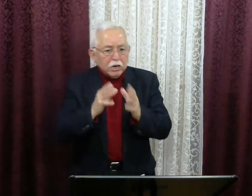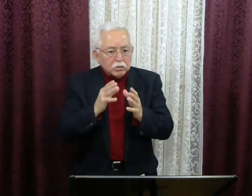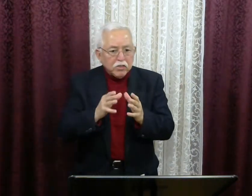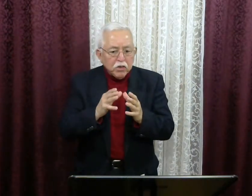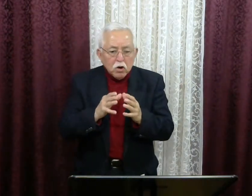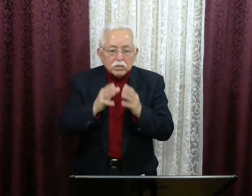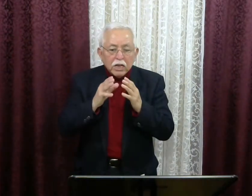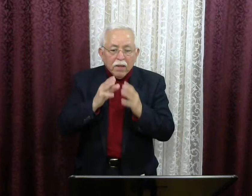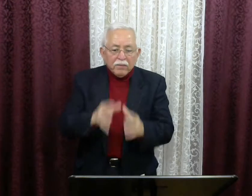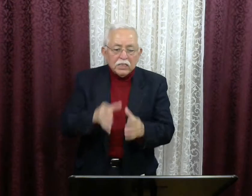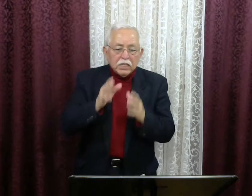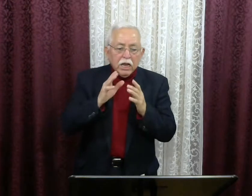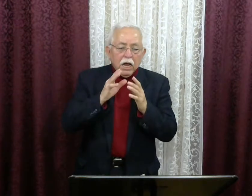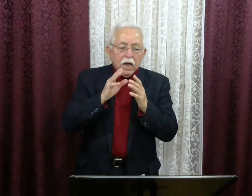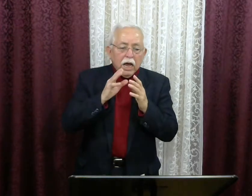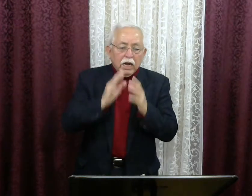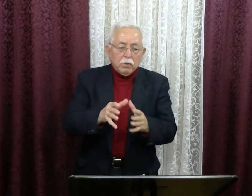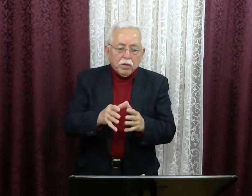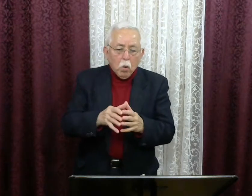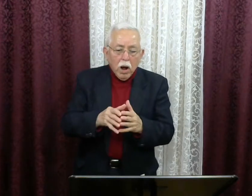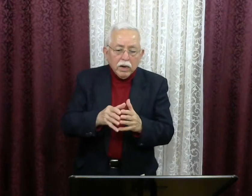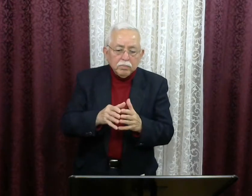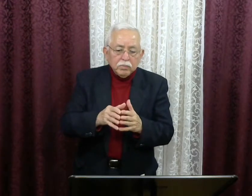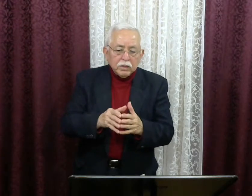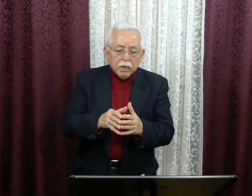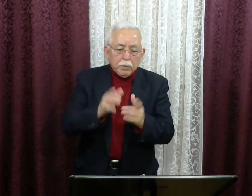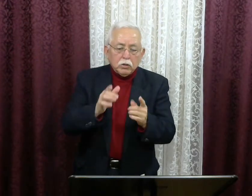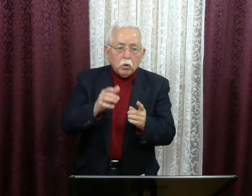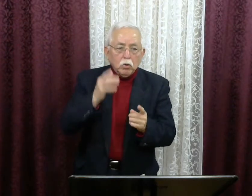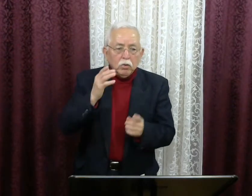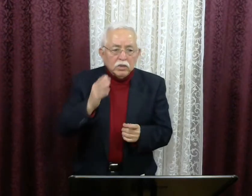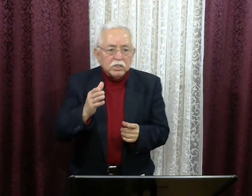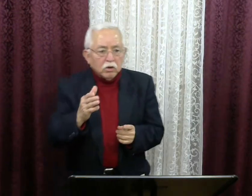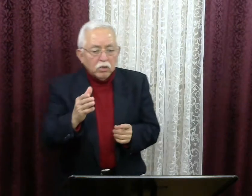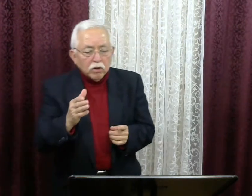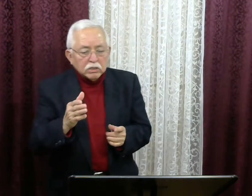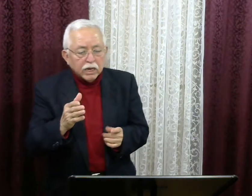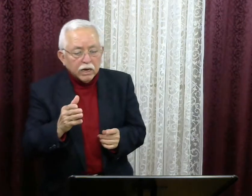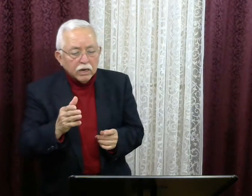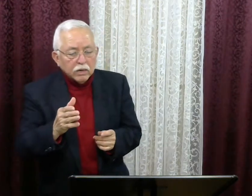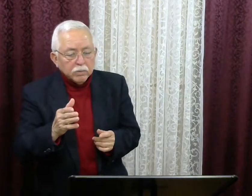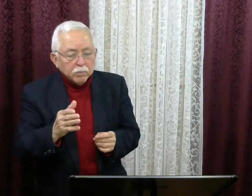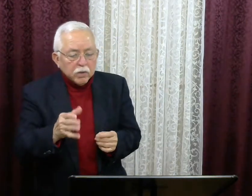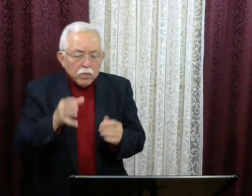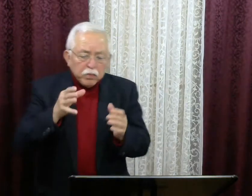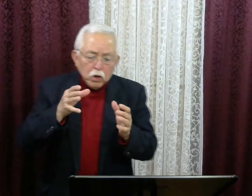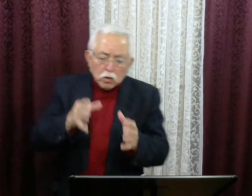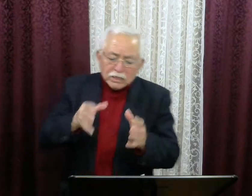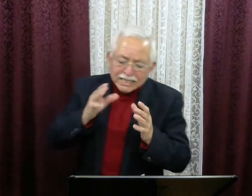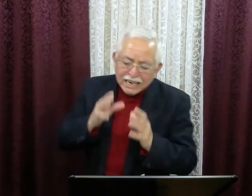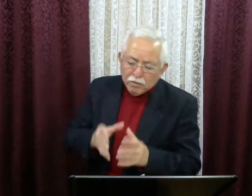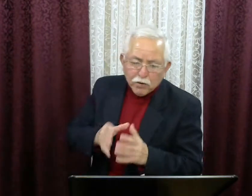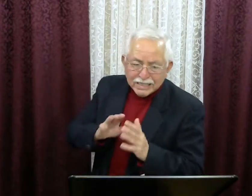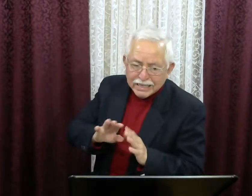de Dios. Dice el libro de Juan. Capítulo 1, versículo 12. Dios es la fuente de